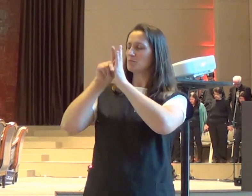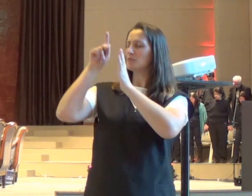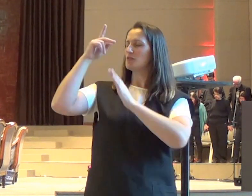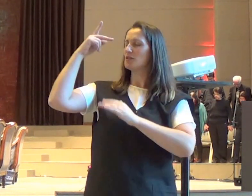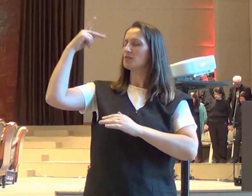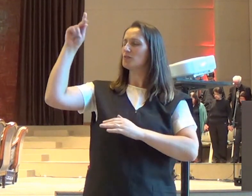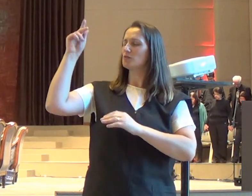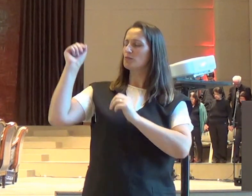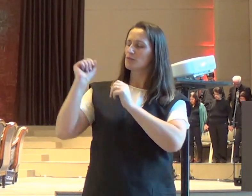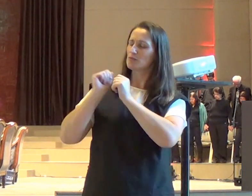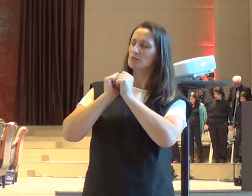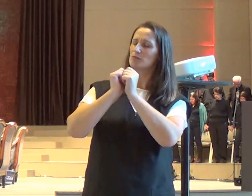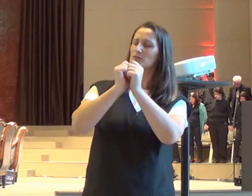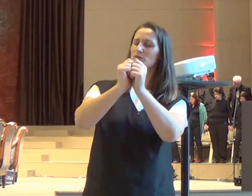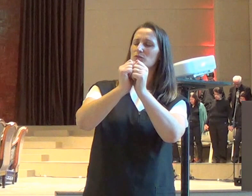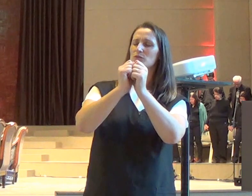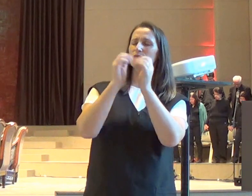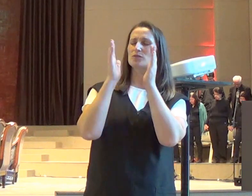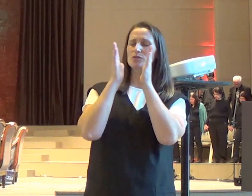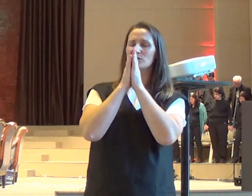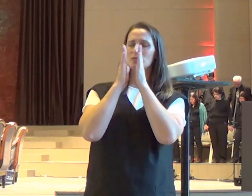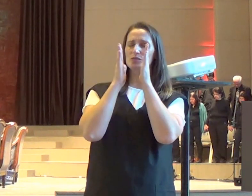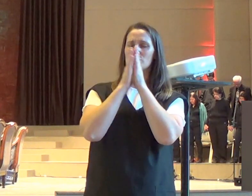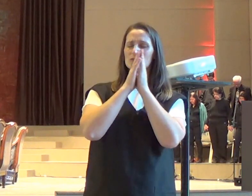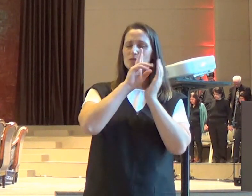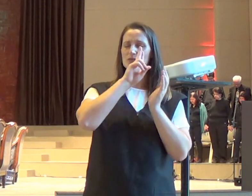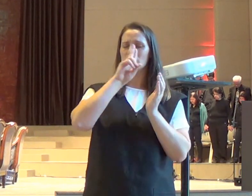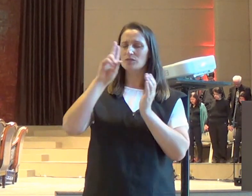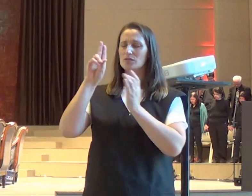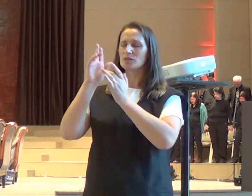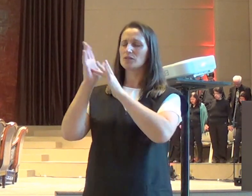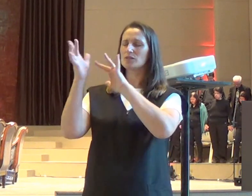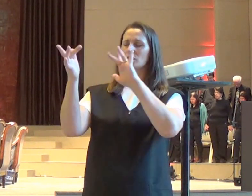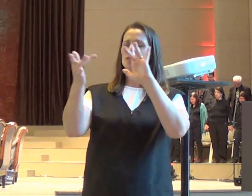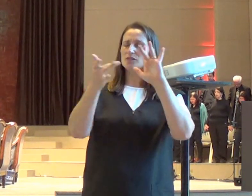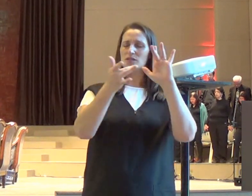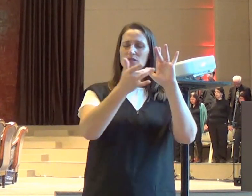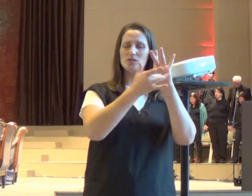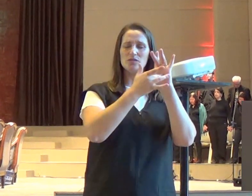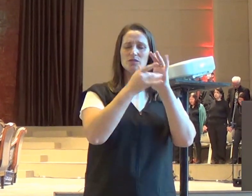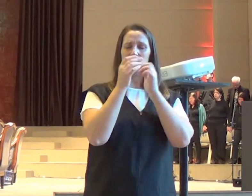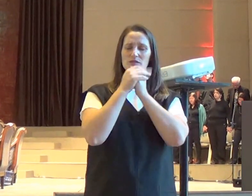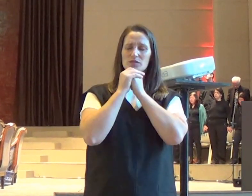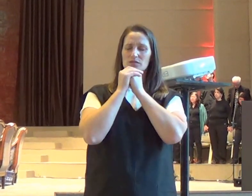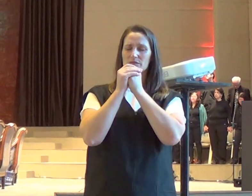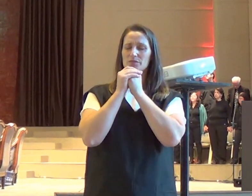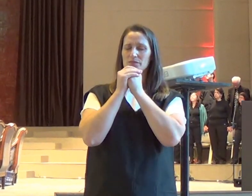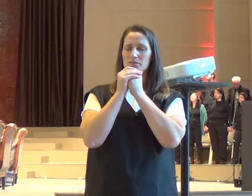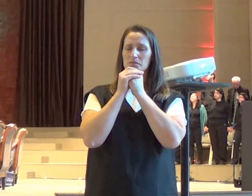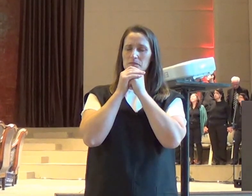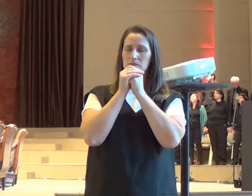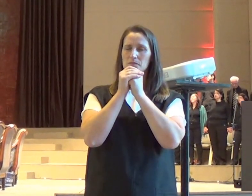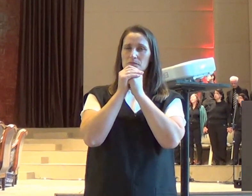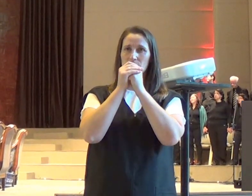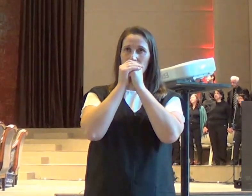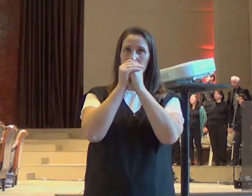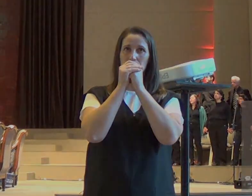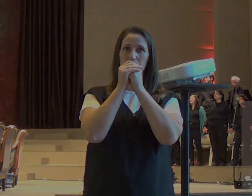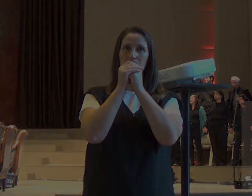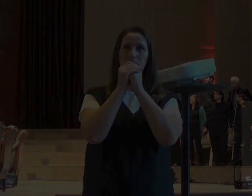os acompanhe é aquilo que eu oro em nome de Jesus amém e amém amém